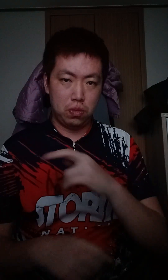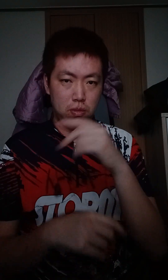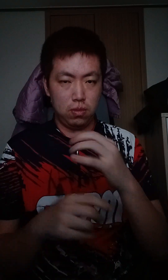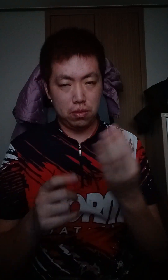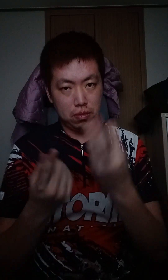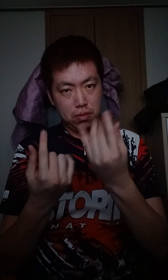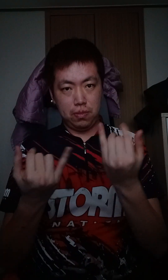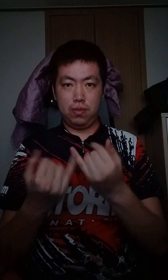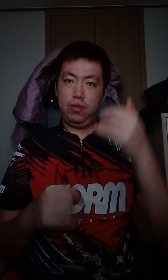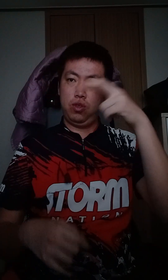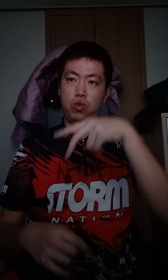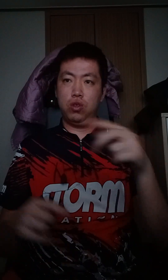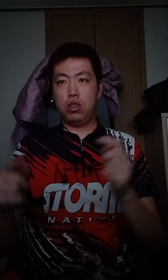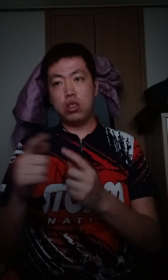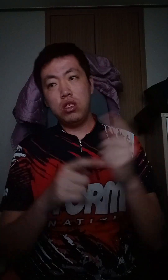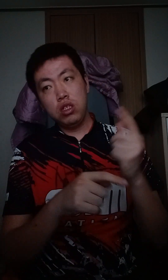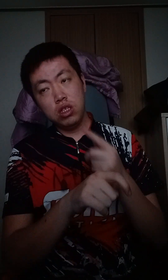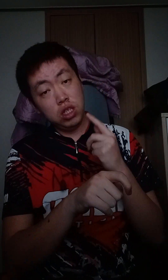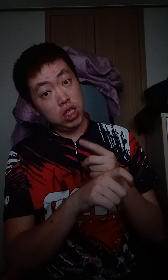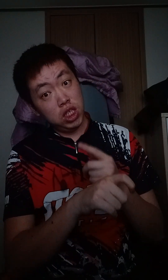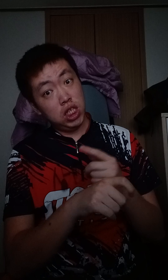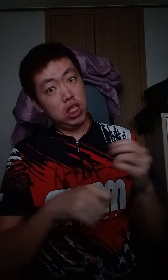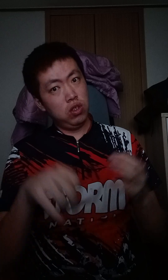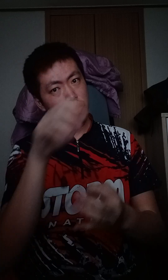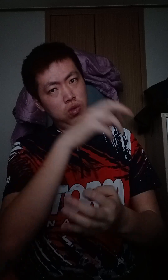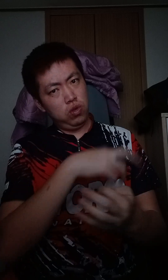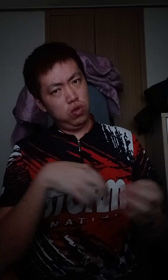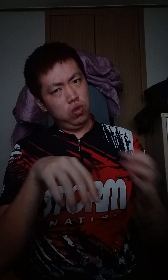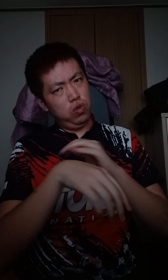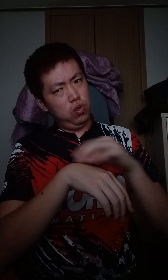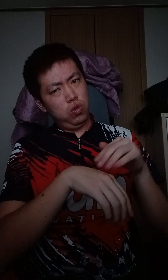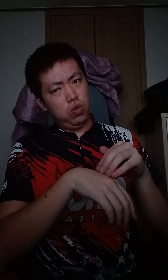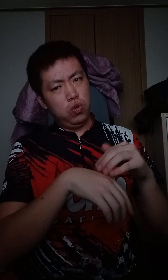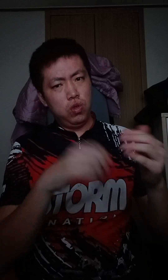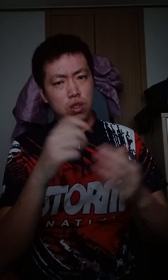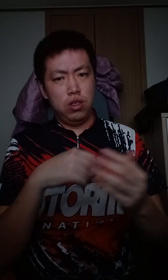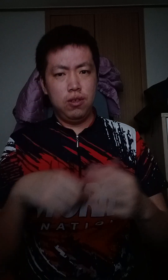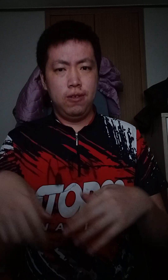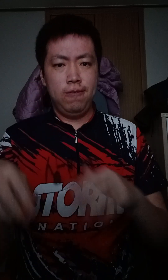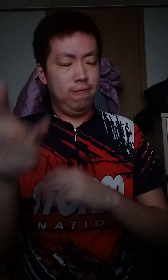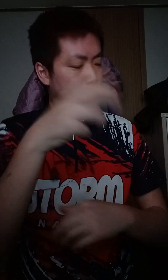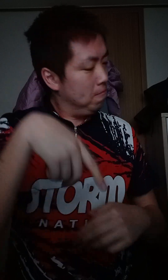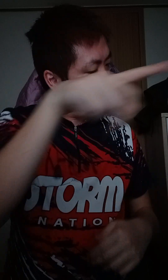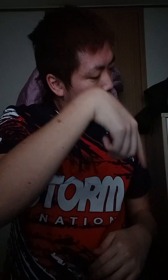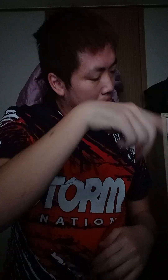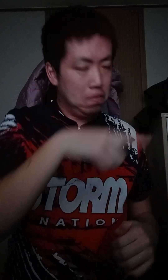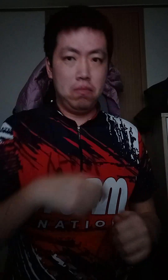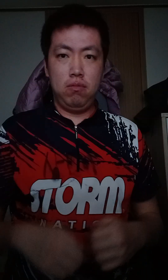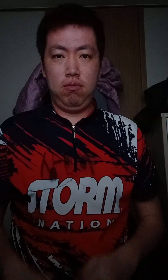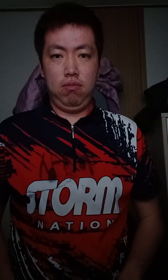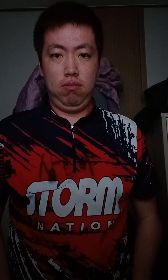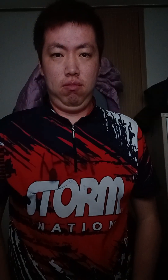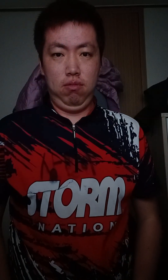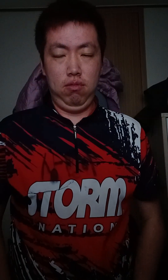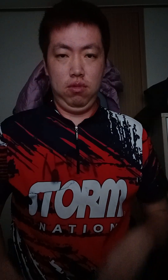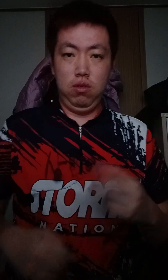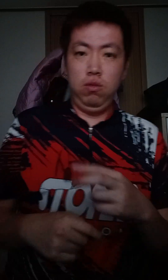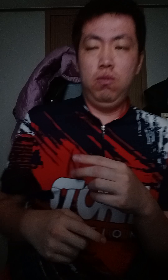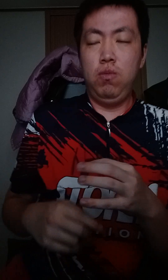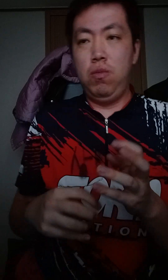양평 방향으로 주행하다 나들목으로 도로가 넓어진 구간에서 갑자기 방향을 바꿨습니다. 그렇게 2.7km